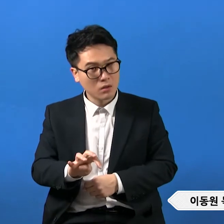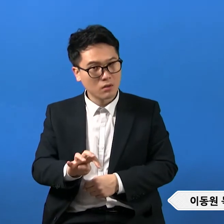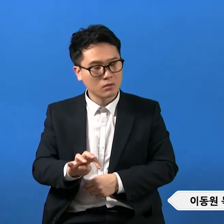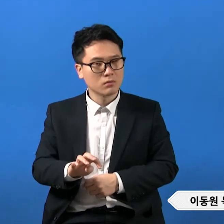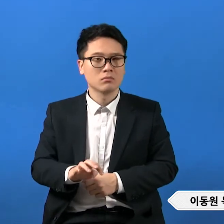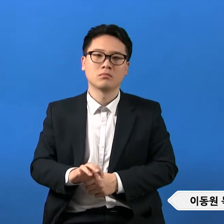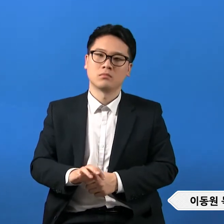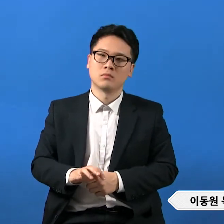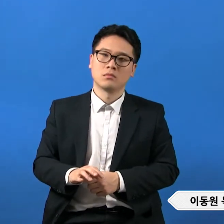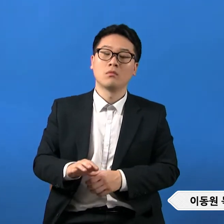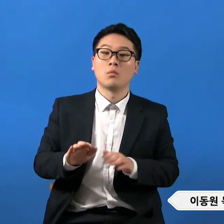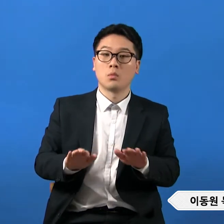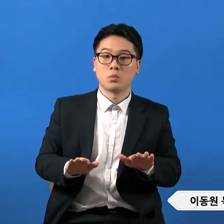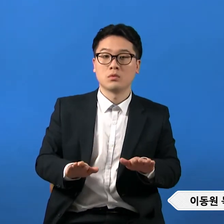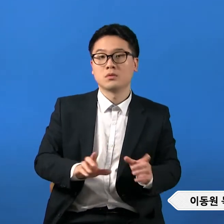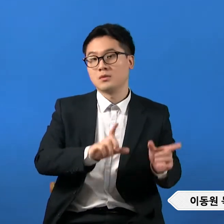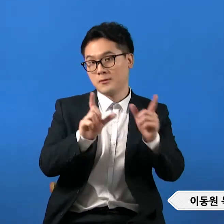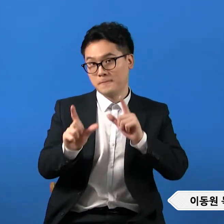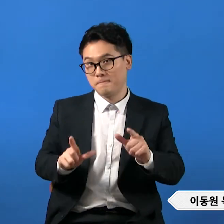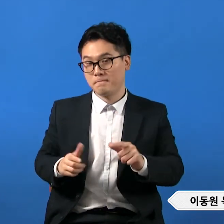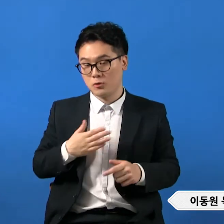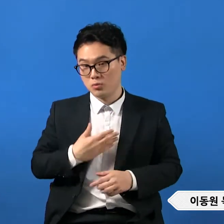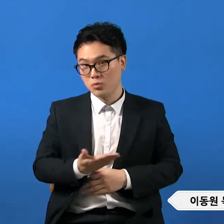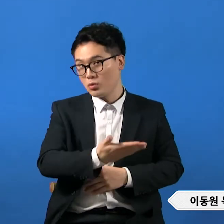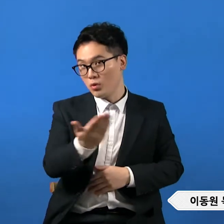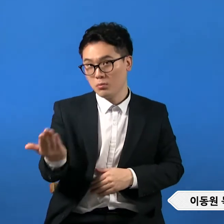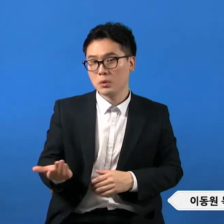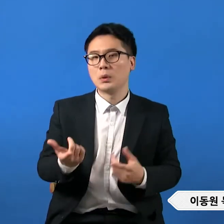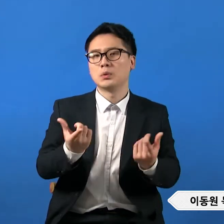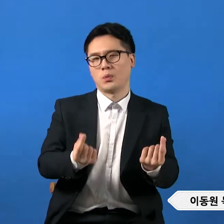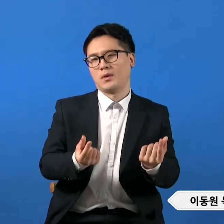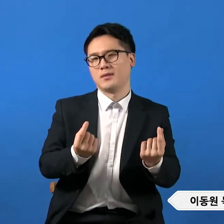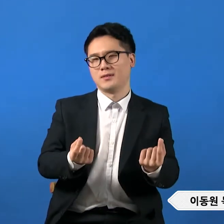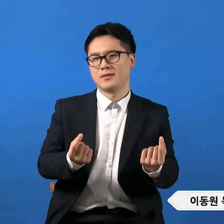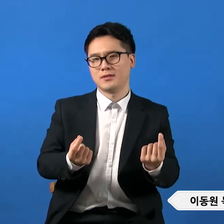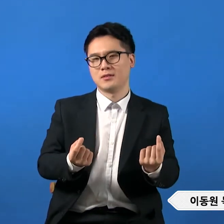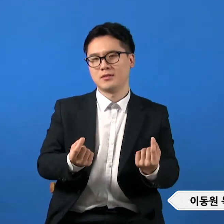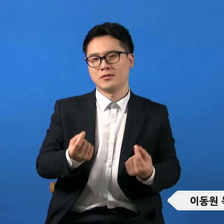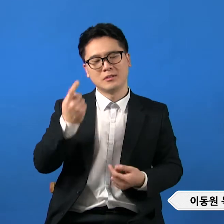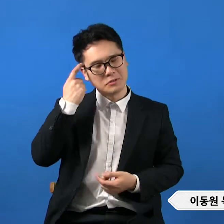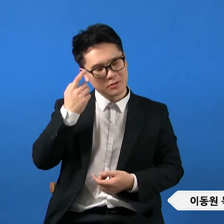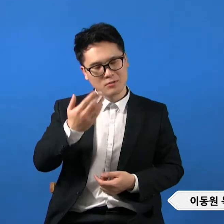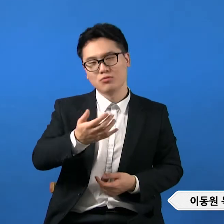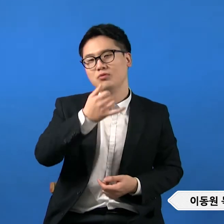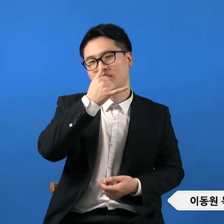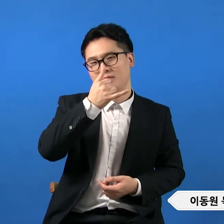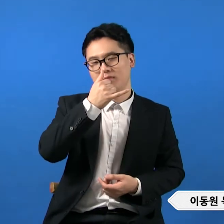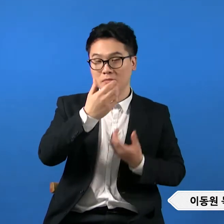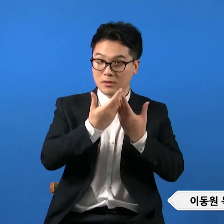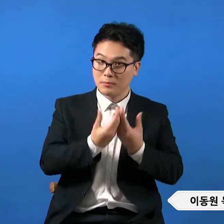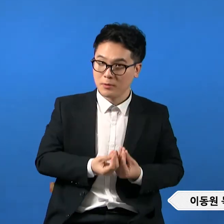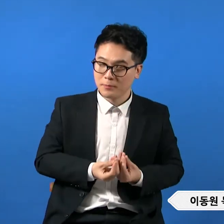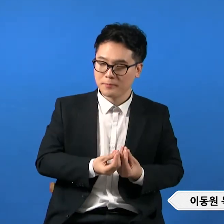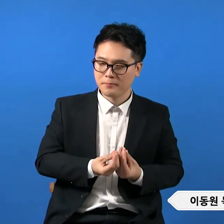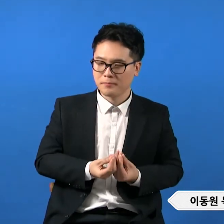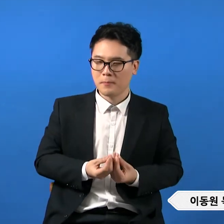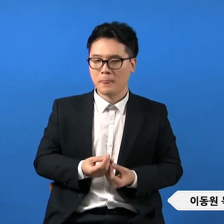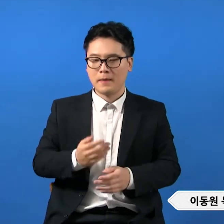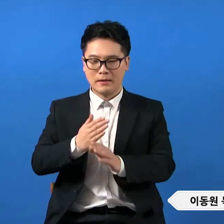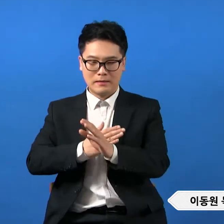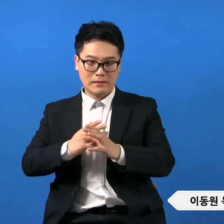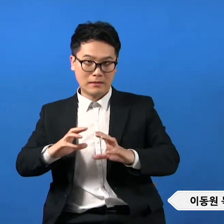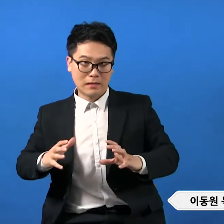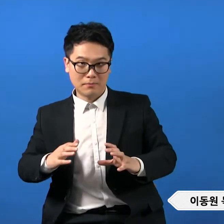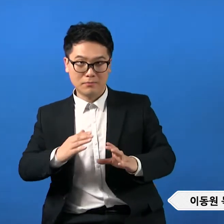오늘을 살아가는 저와 여러분 우리에게도 같은 질문이 있지 않습니까? 예컨대 남북 대화는 활발해지고